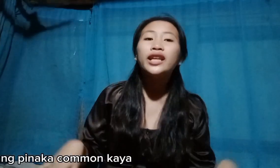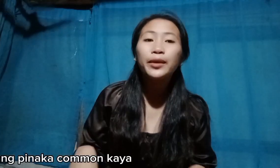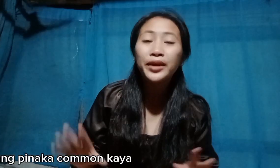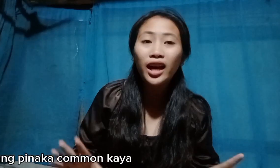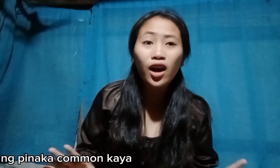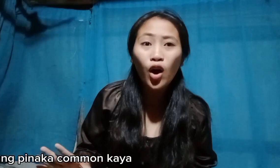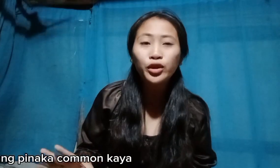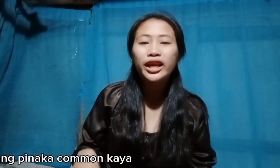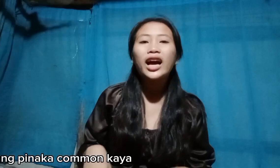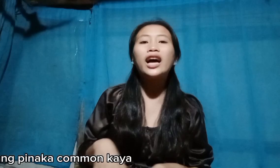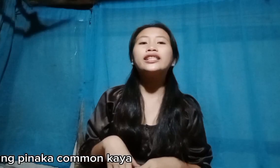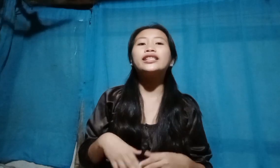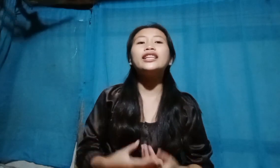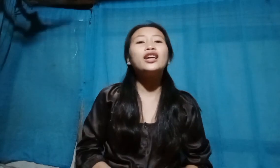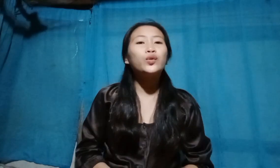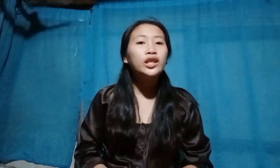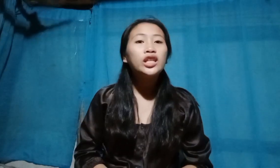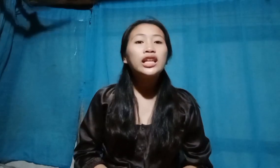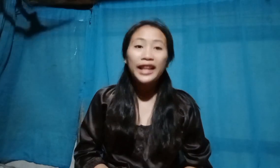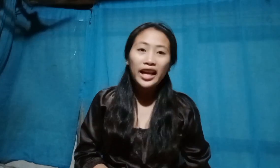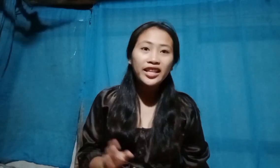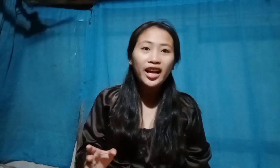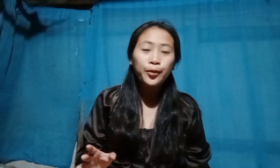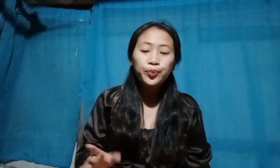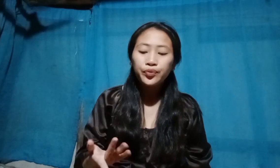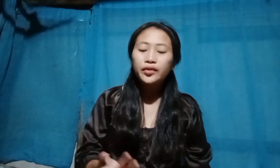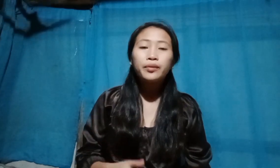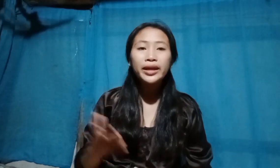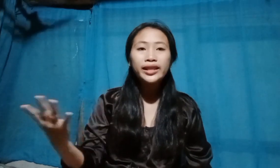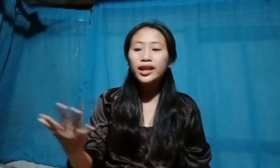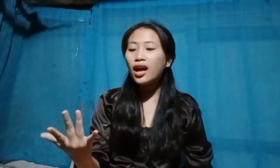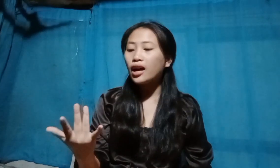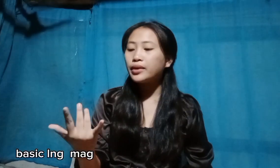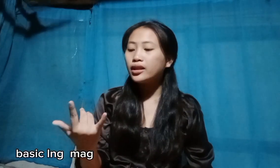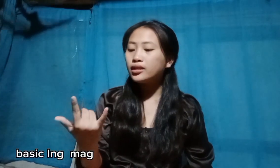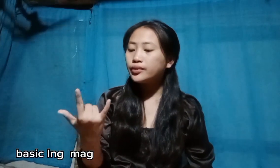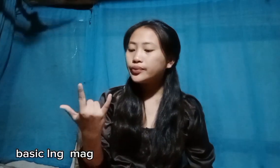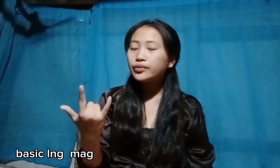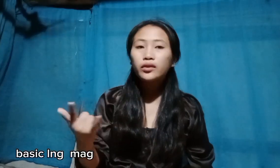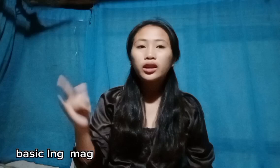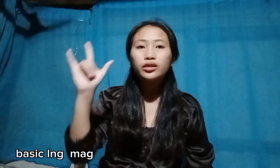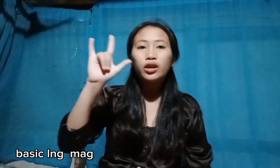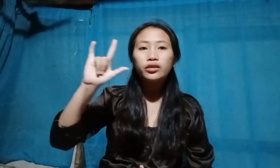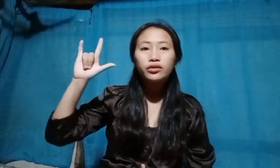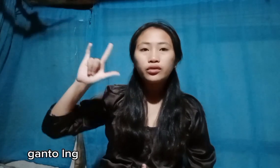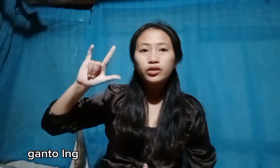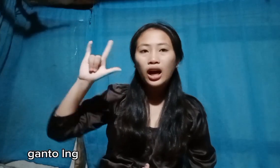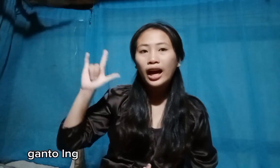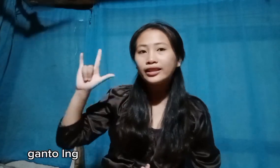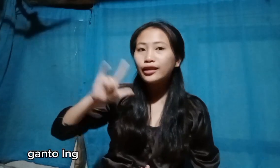Yan ay pinaka-common, kaya isa-sign language na rin yan. Basic lang, kanto lang. I love